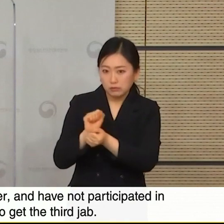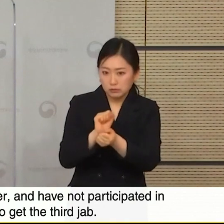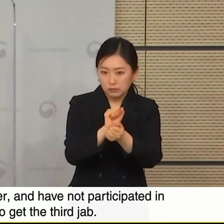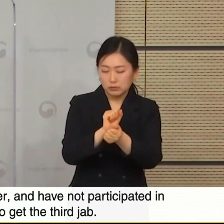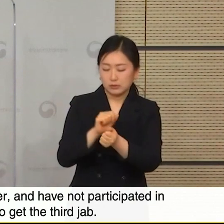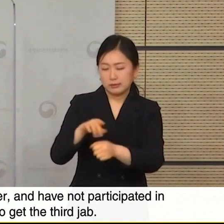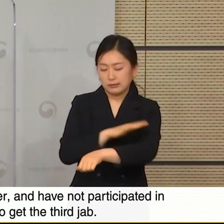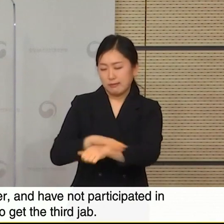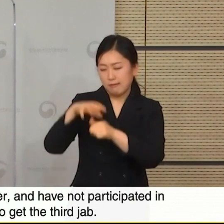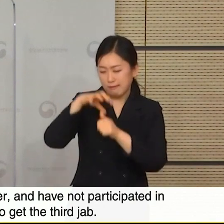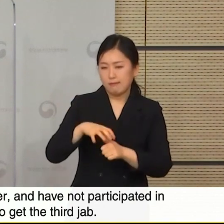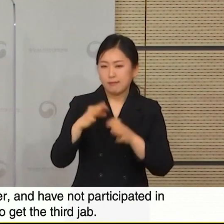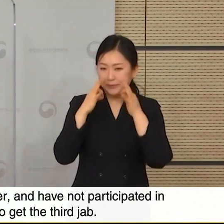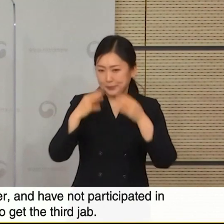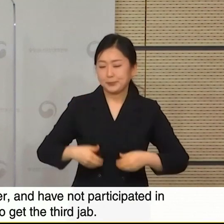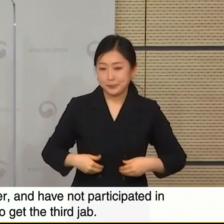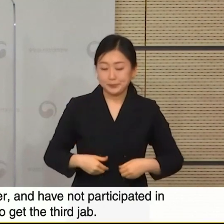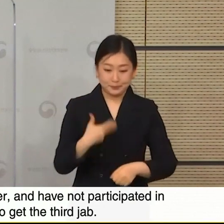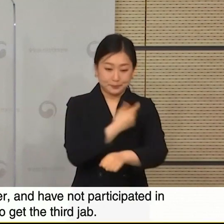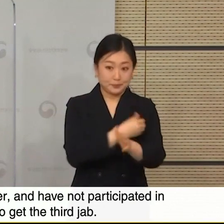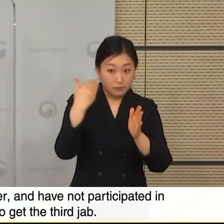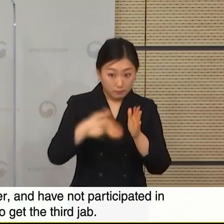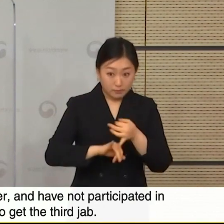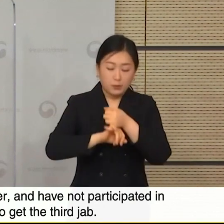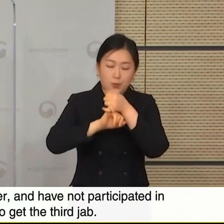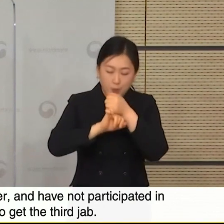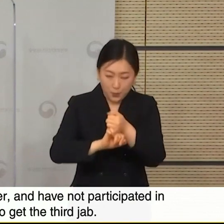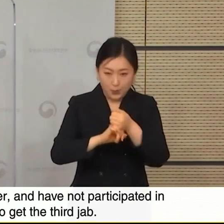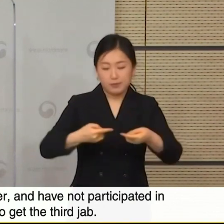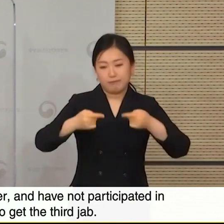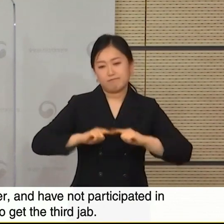예방접종을 아직 받지 않으신 분이 있다면 반드시 접종에 참여해 주시기 바랍니다.